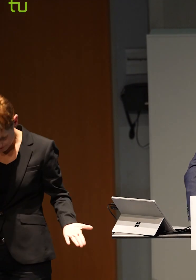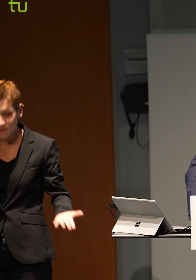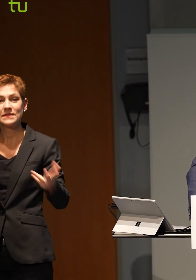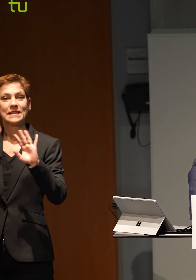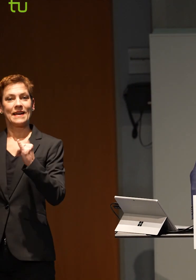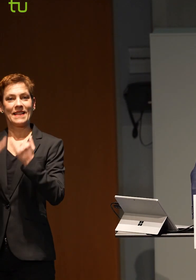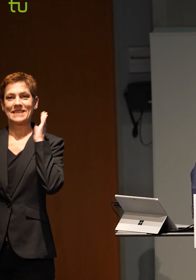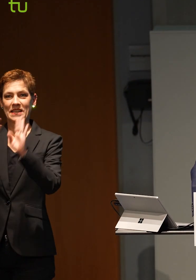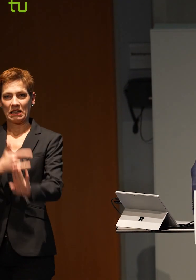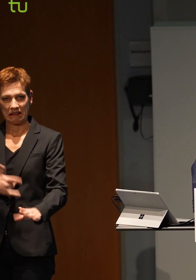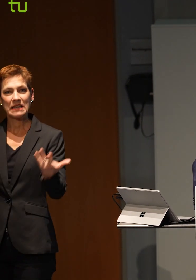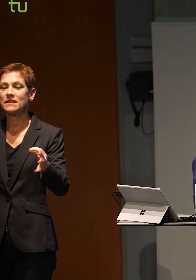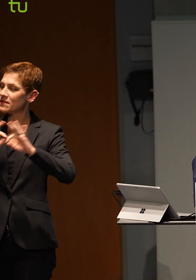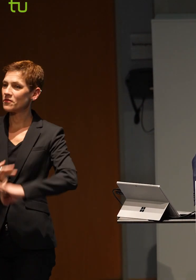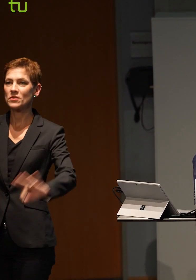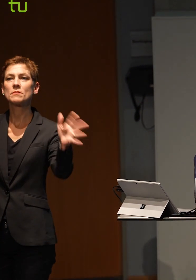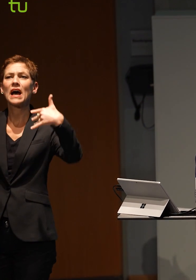Rausschmeißer.